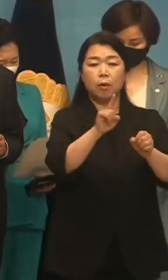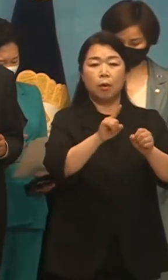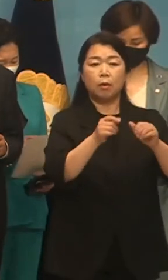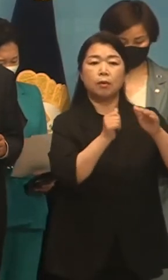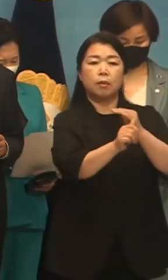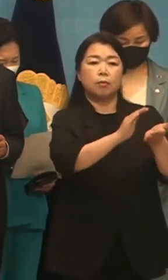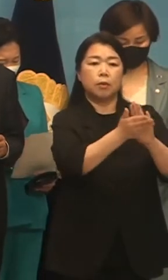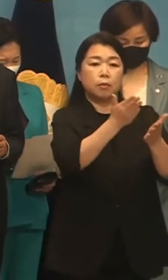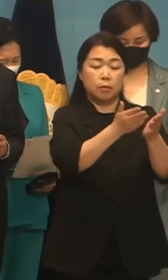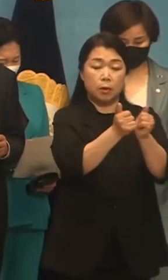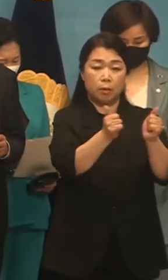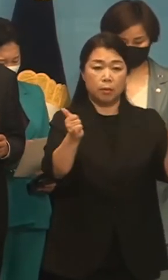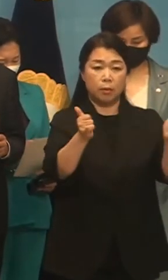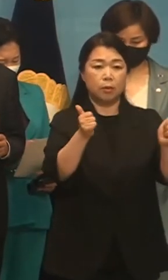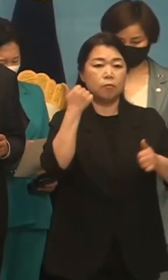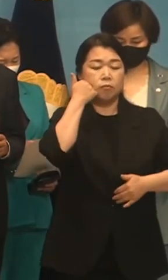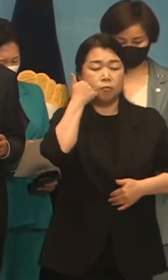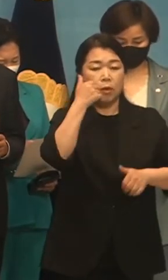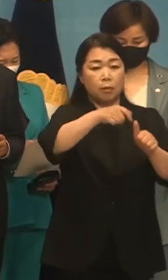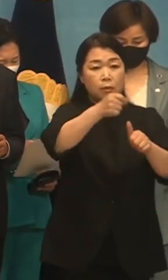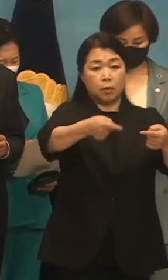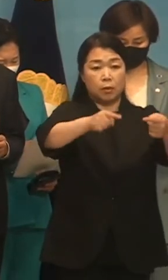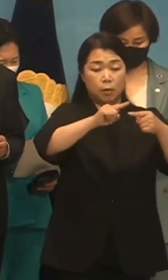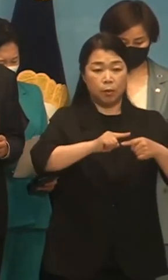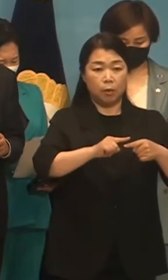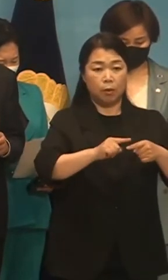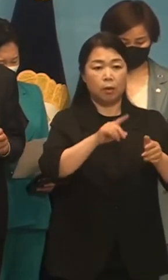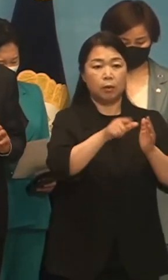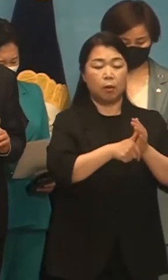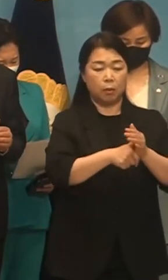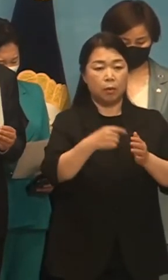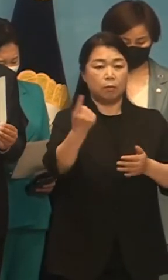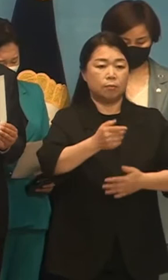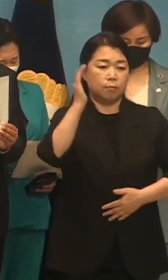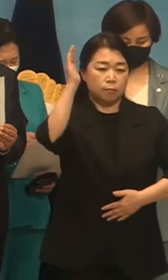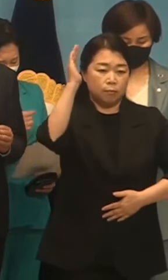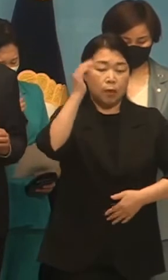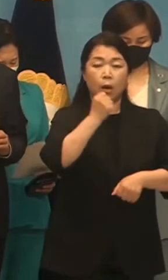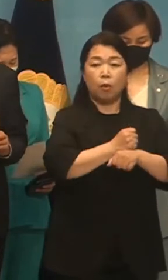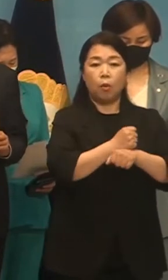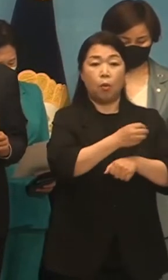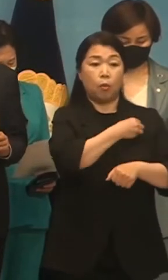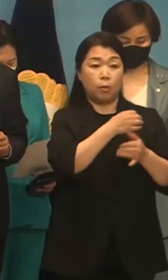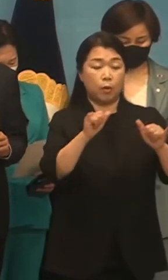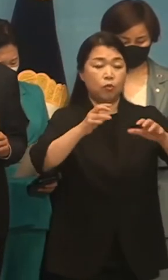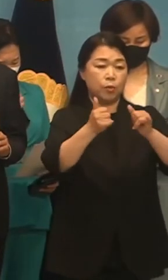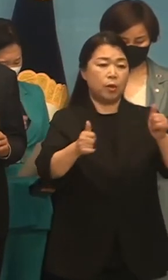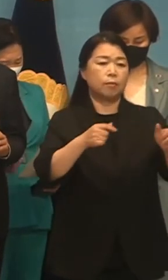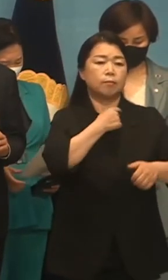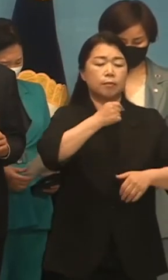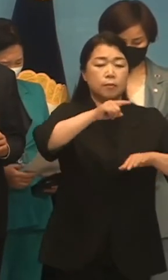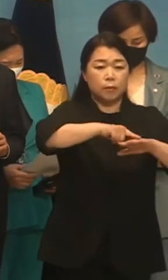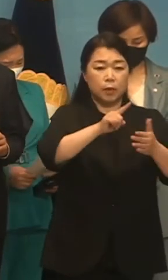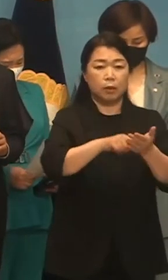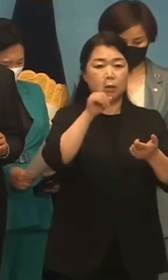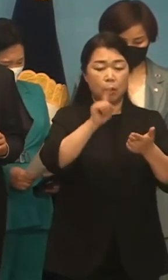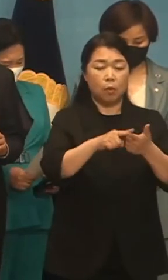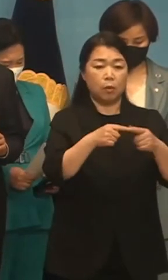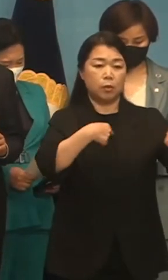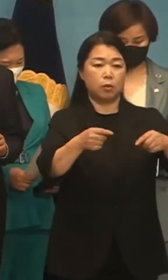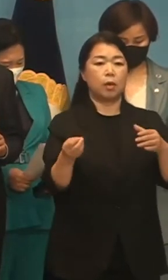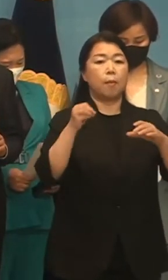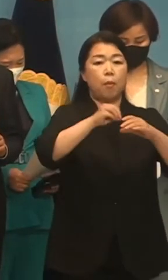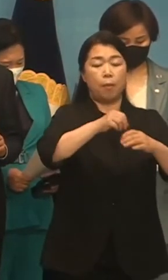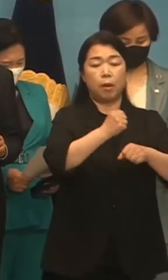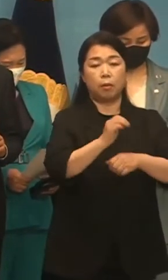대변할 수 있는 인물이 당 지도부 구성에 참여해 당당하게 목소리를 내고 당원과 국민의 뜻을 정책에 반영할 수 있어야